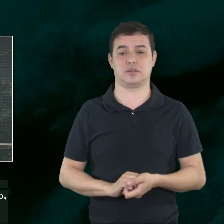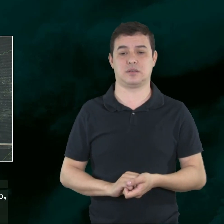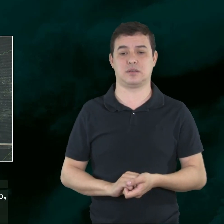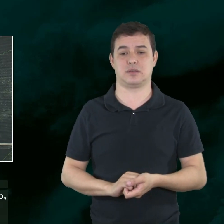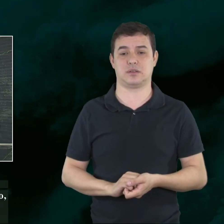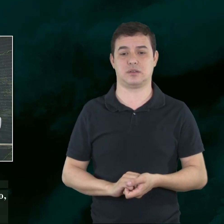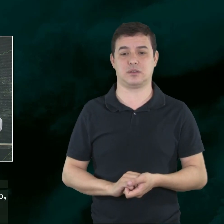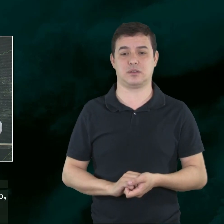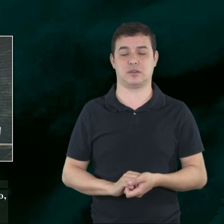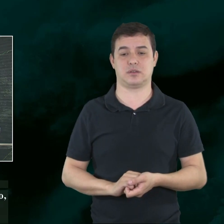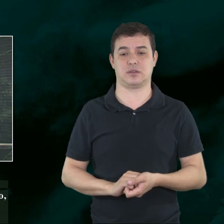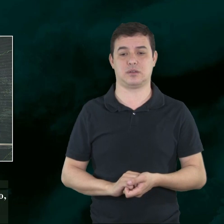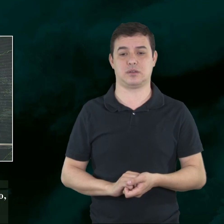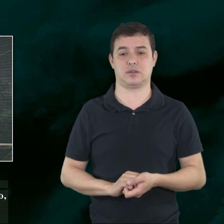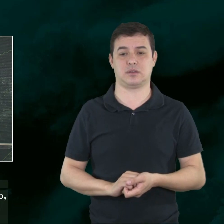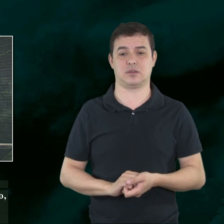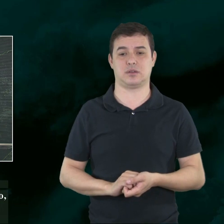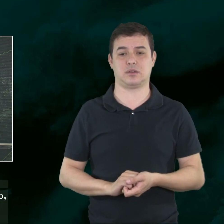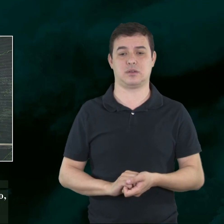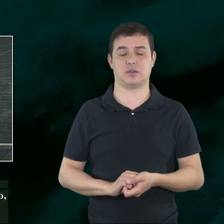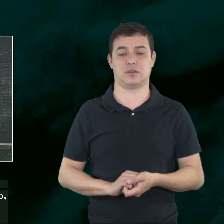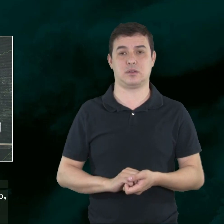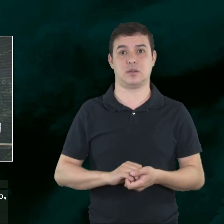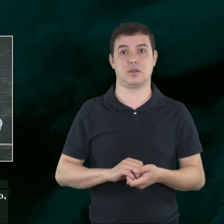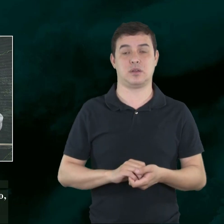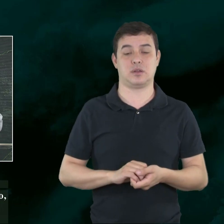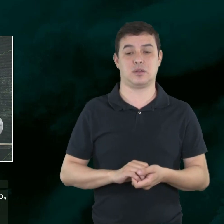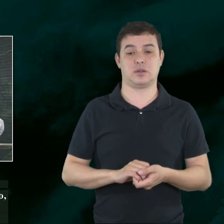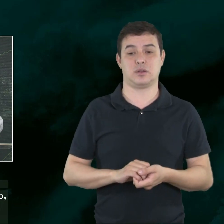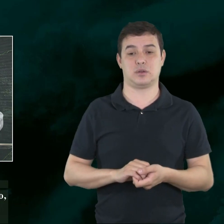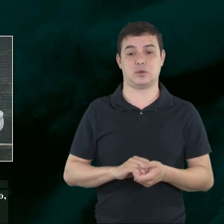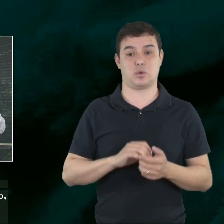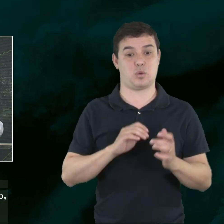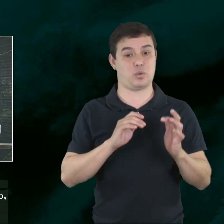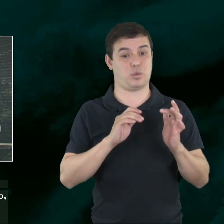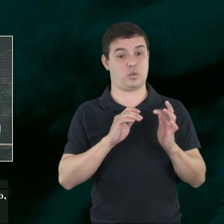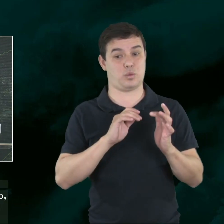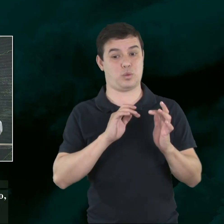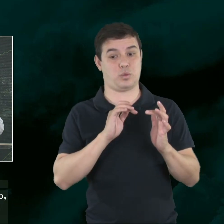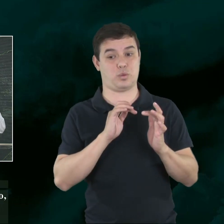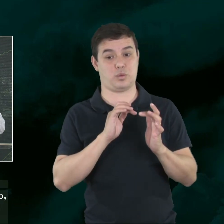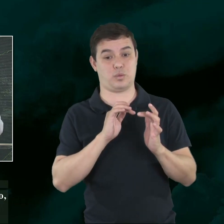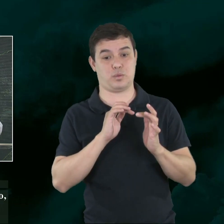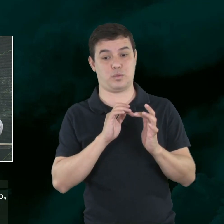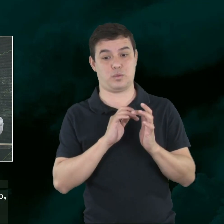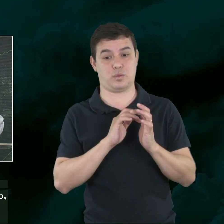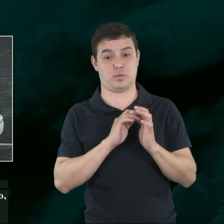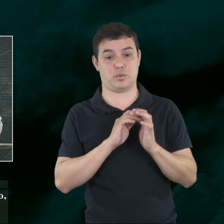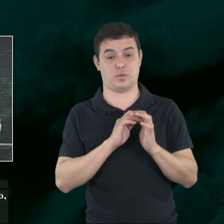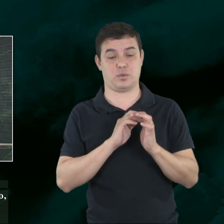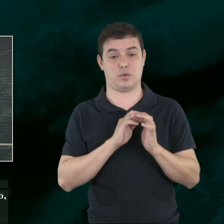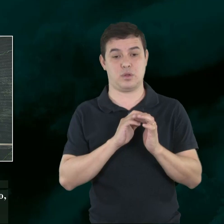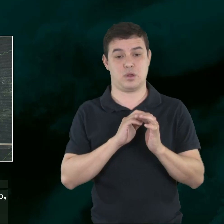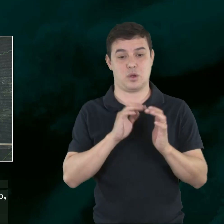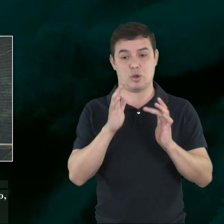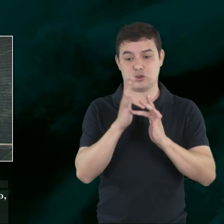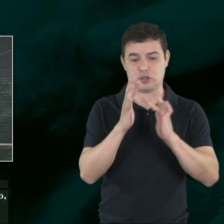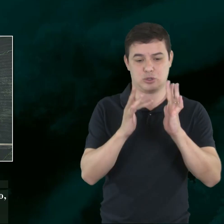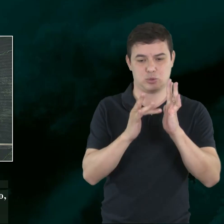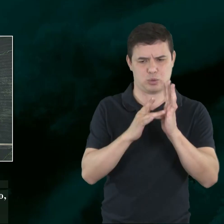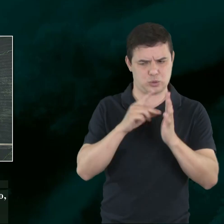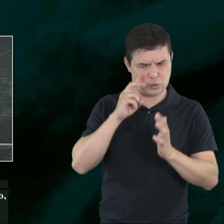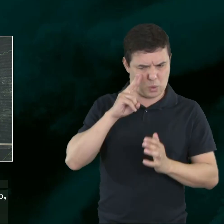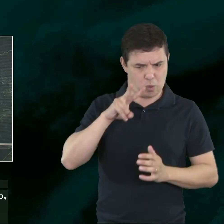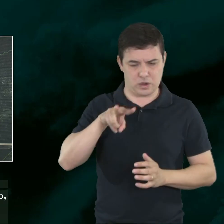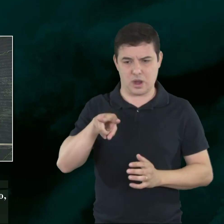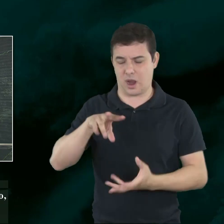justiça. Contudo, quando vier o Filho do Homem, achará, porventura,